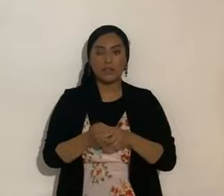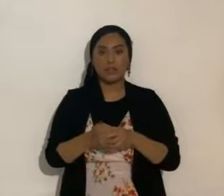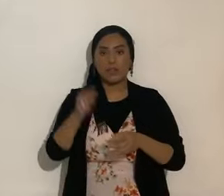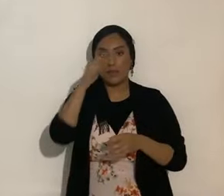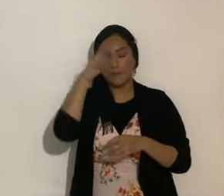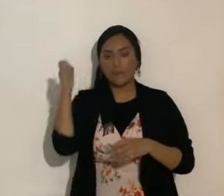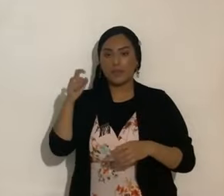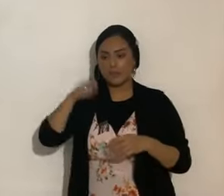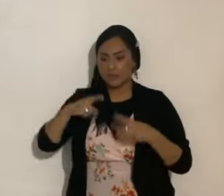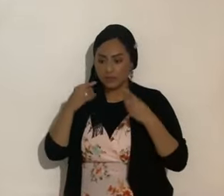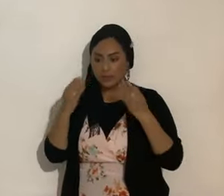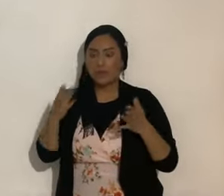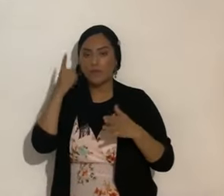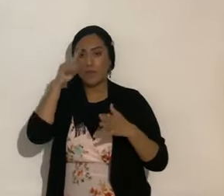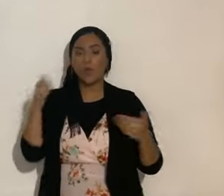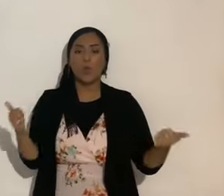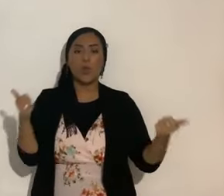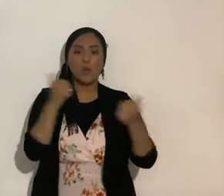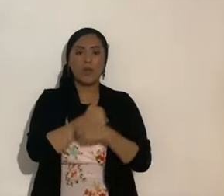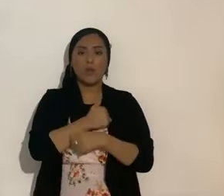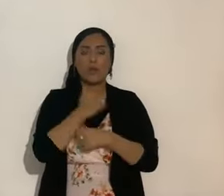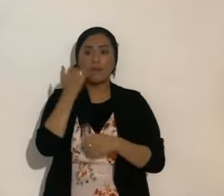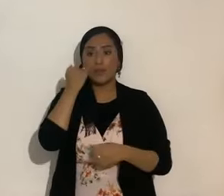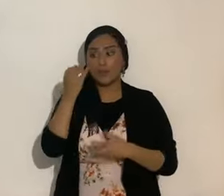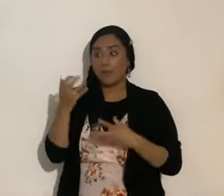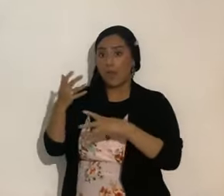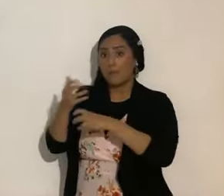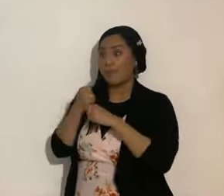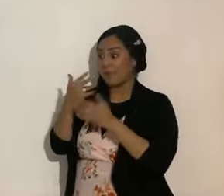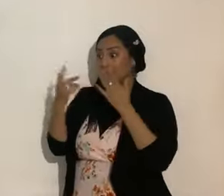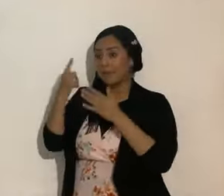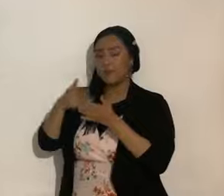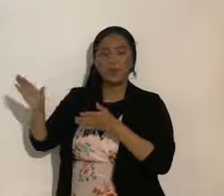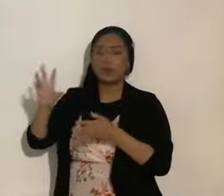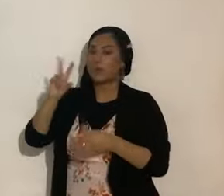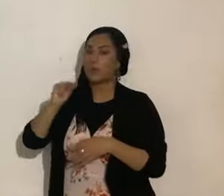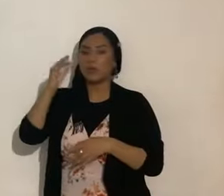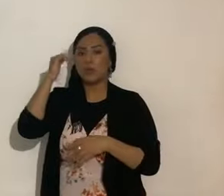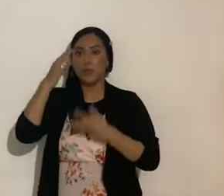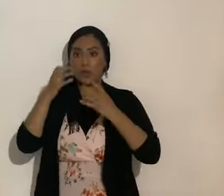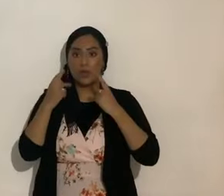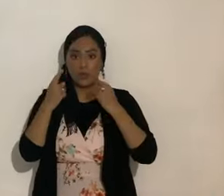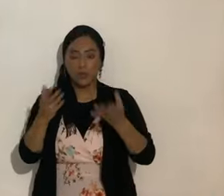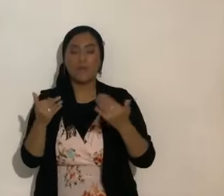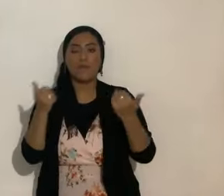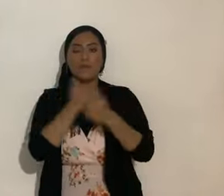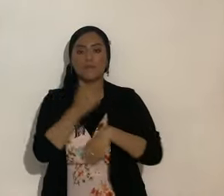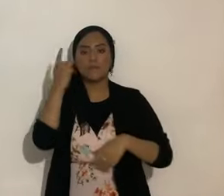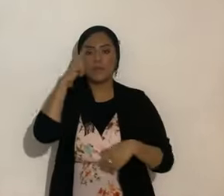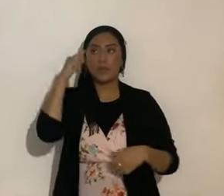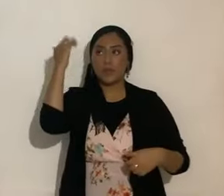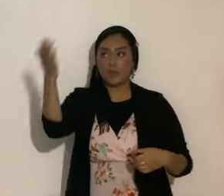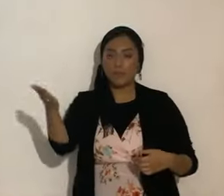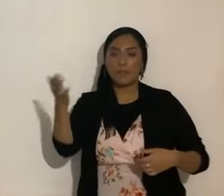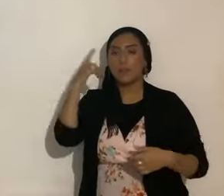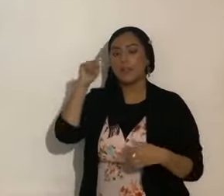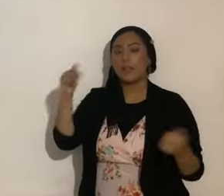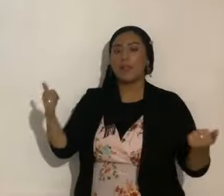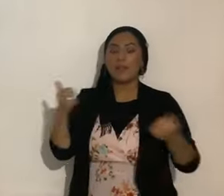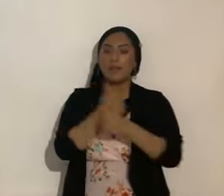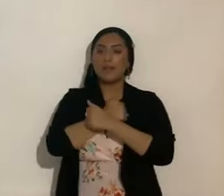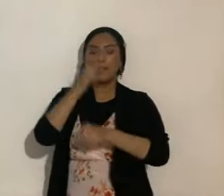Porque se debe de hacer por amor. Entonces Él rechaza si es por recompensa, porque Él quiere que hagamos las cosas por amor a Él, por amor a